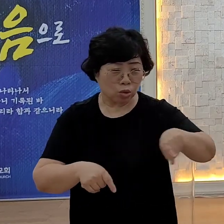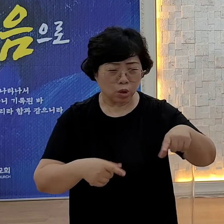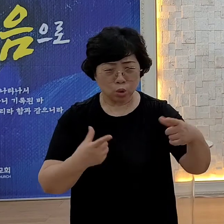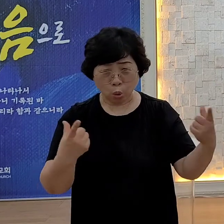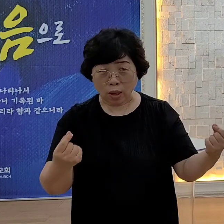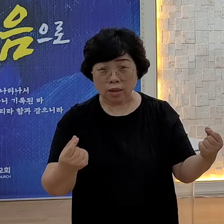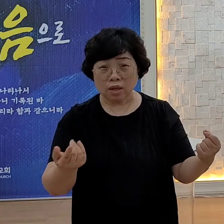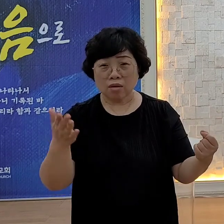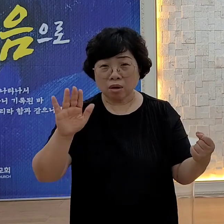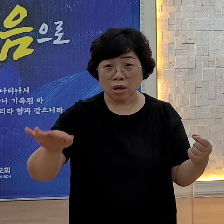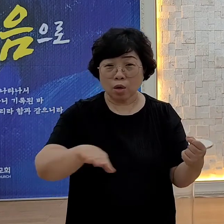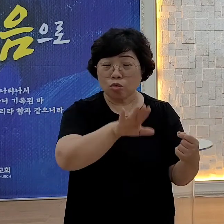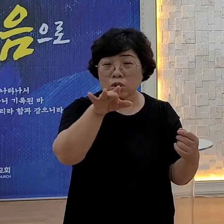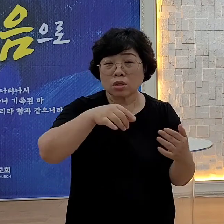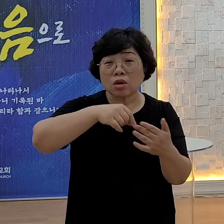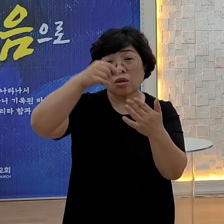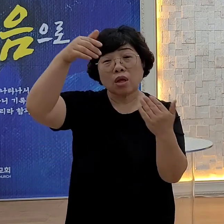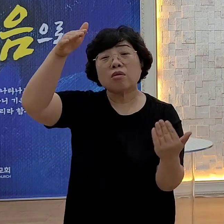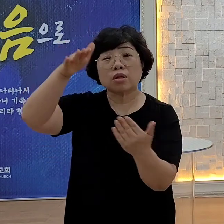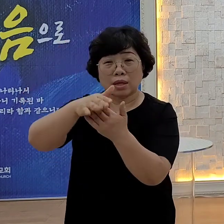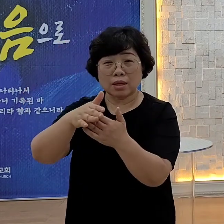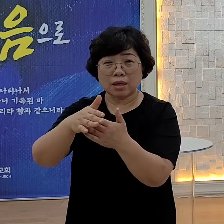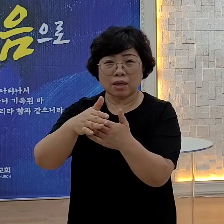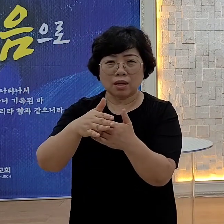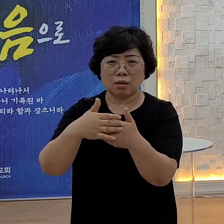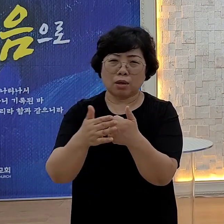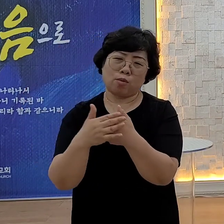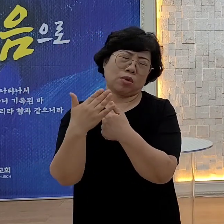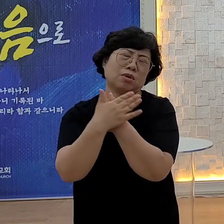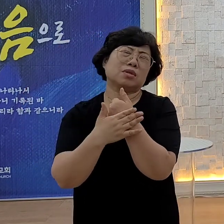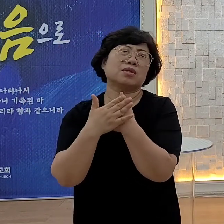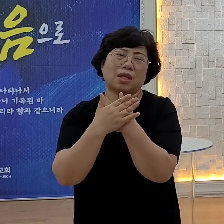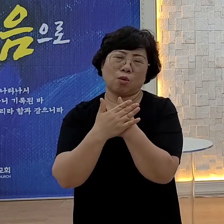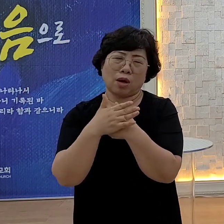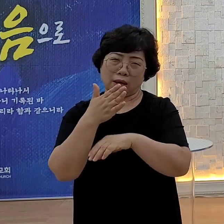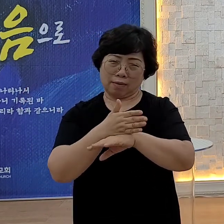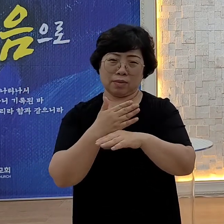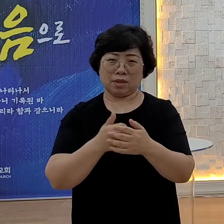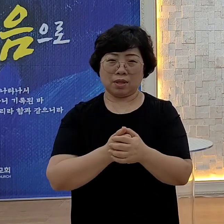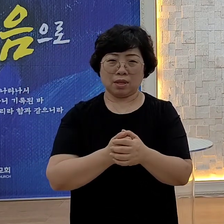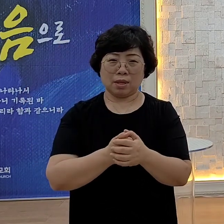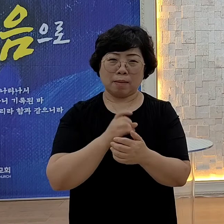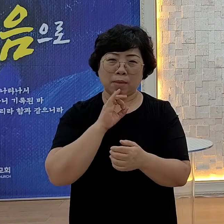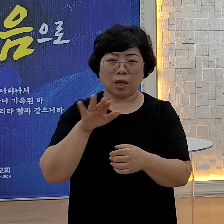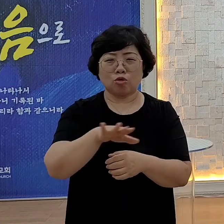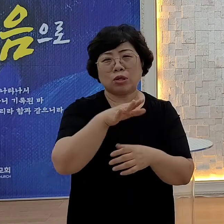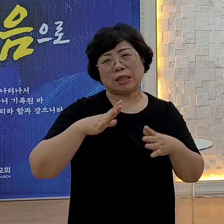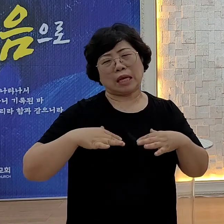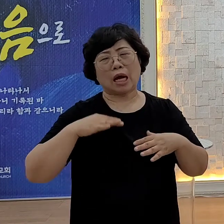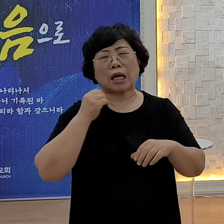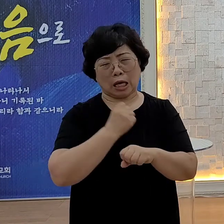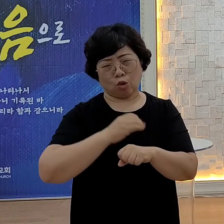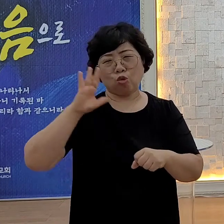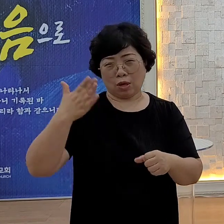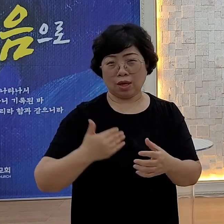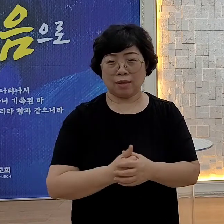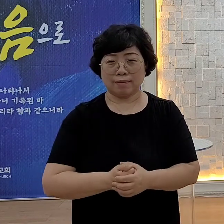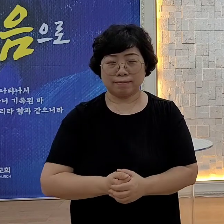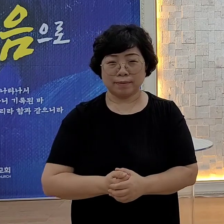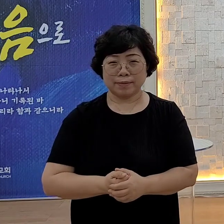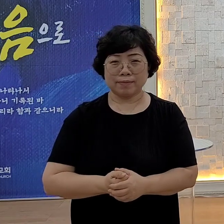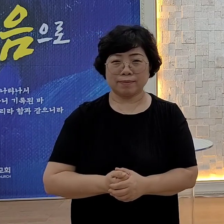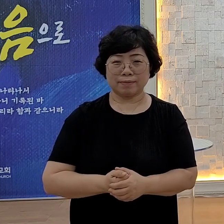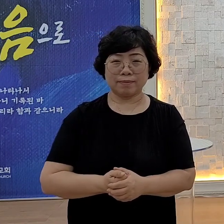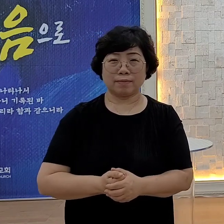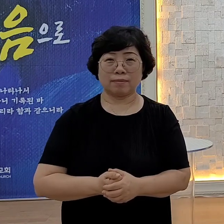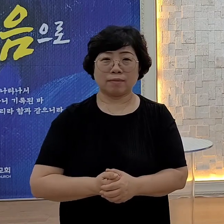것이 은혜고 선택받은 것이 감사합니다. 이거 말고는 우리가 자랑할 게 없다. 이 사실을 알고 정말